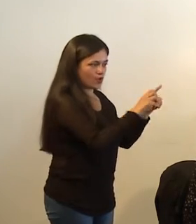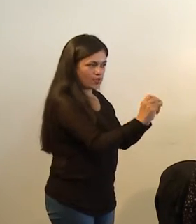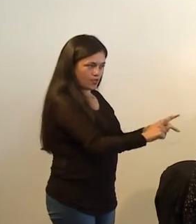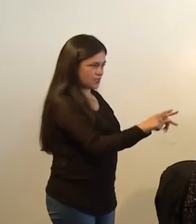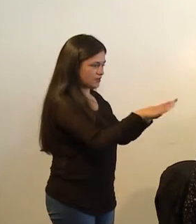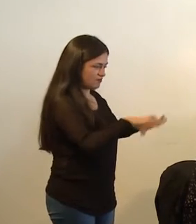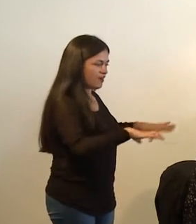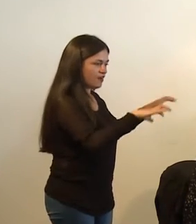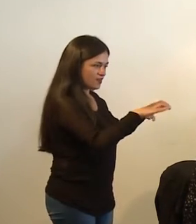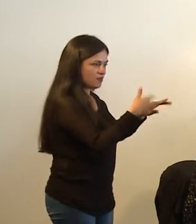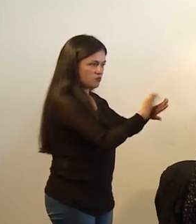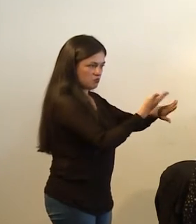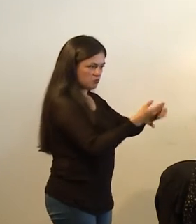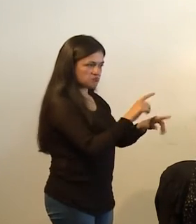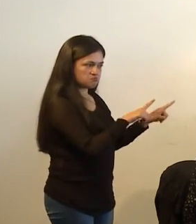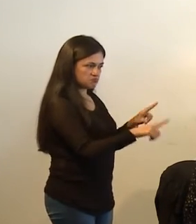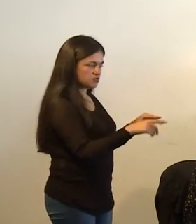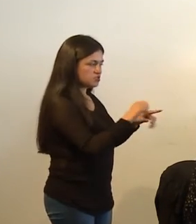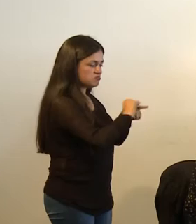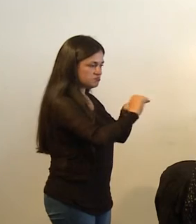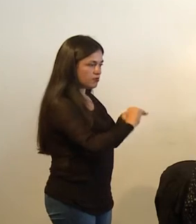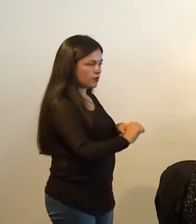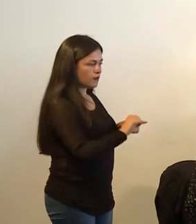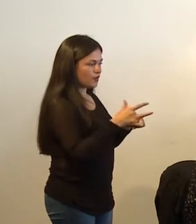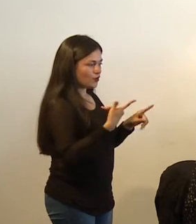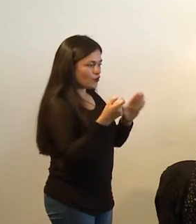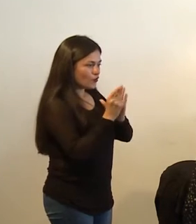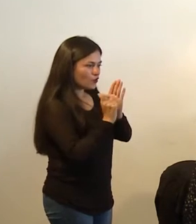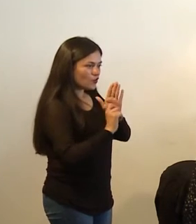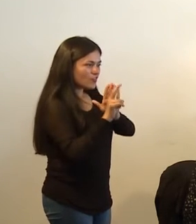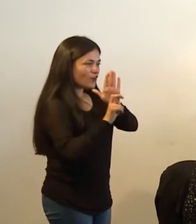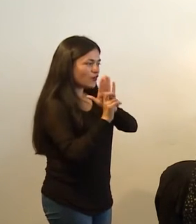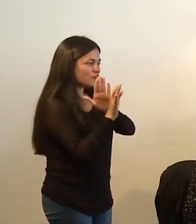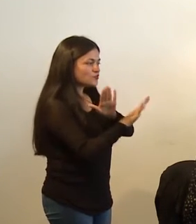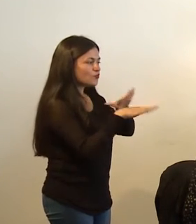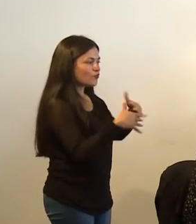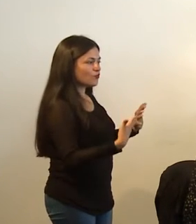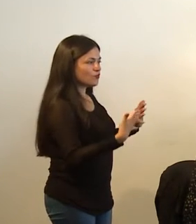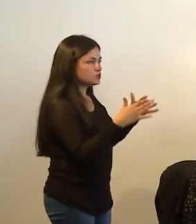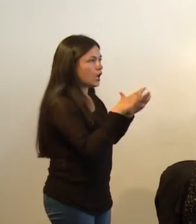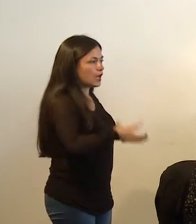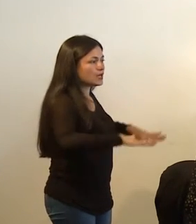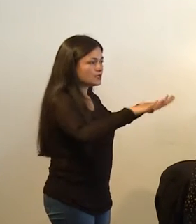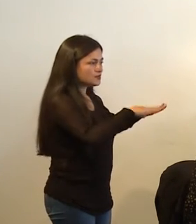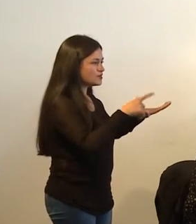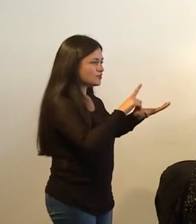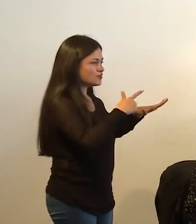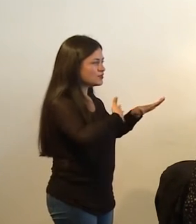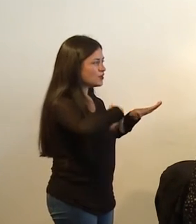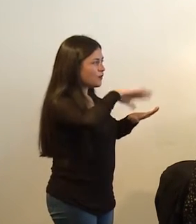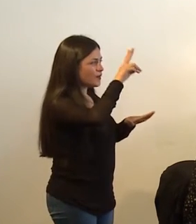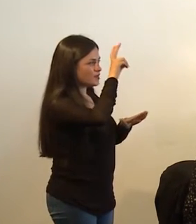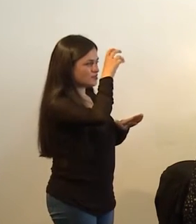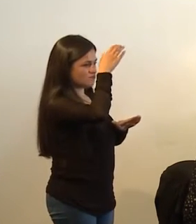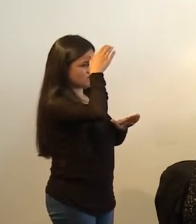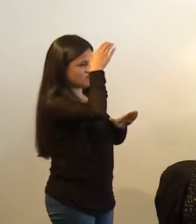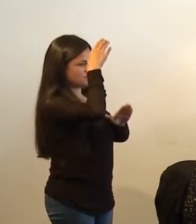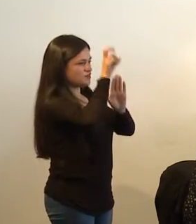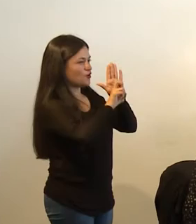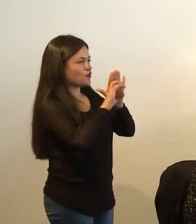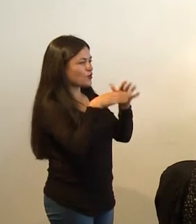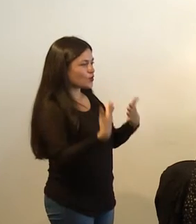a una educación popular que fuera más allá de un terreno? Más aún cuando muchos de los